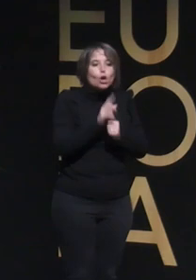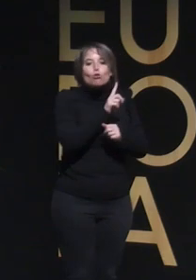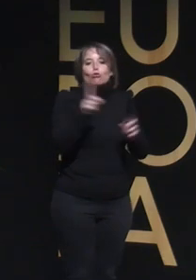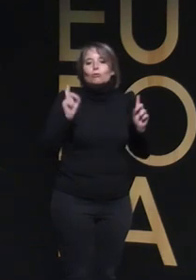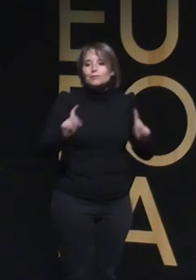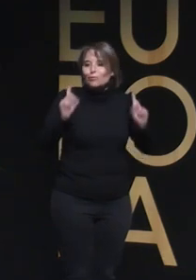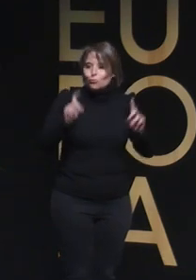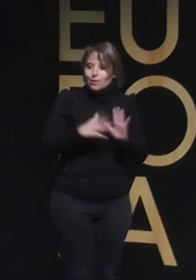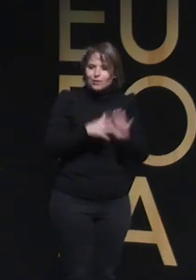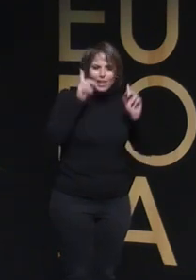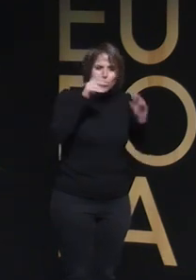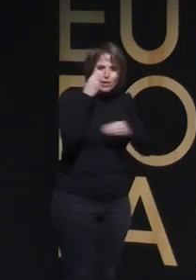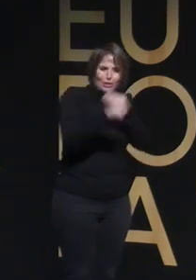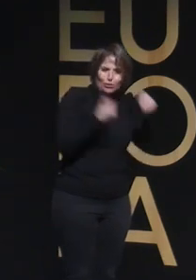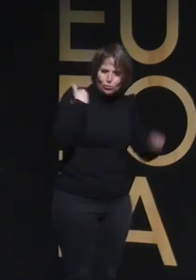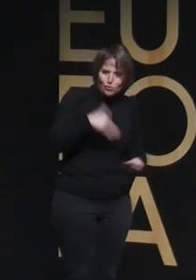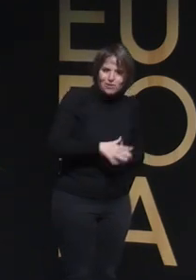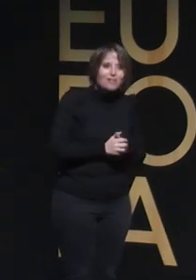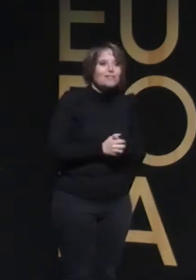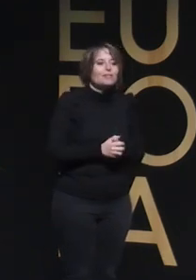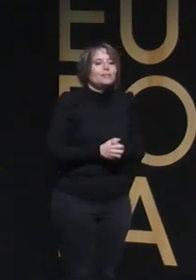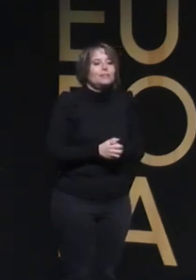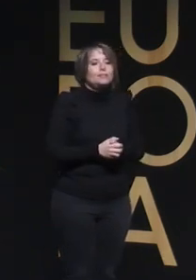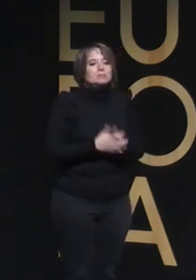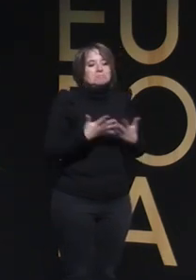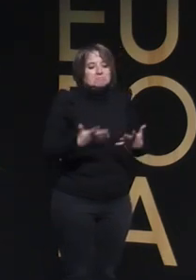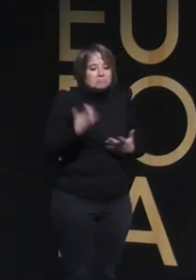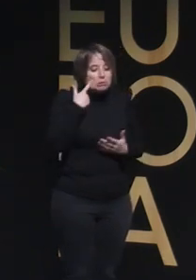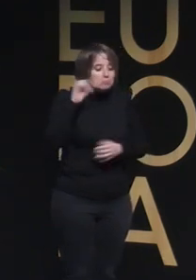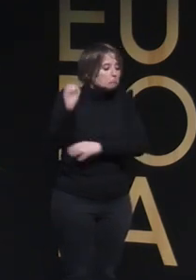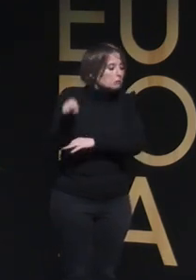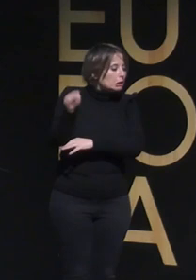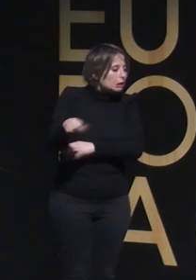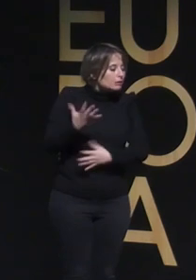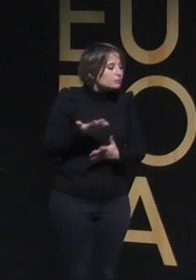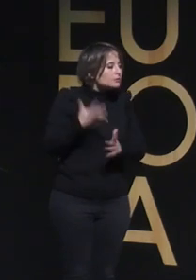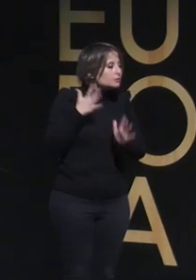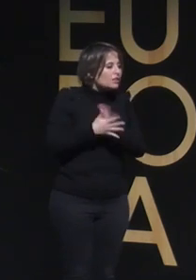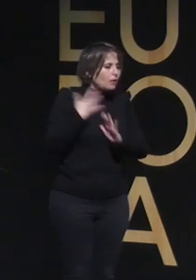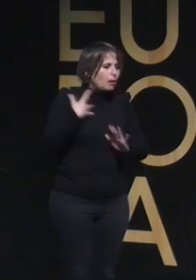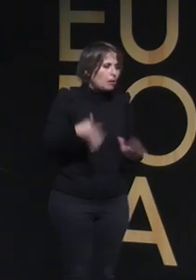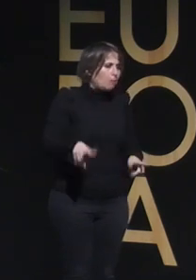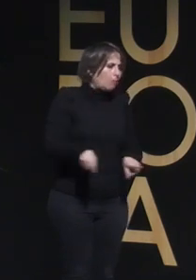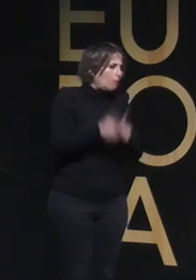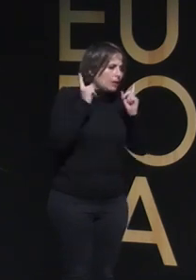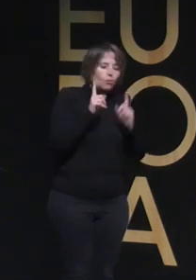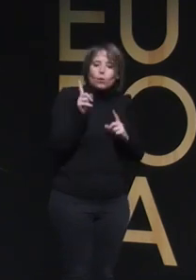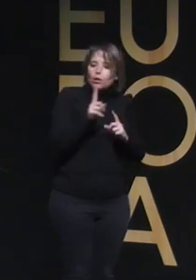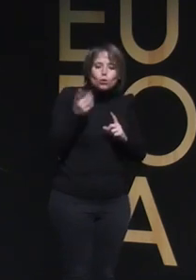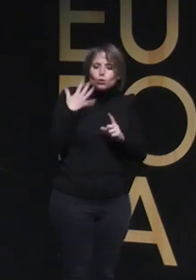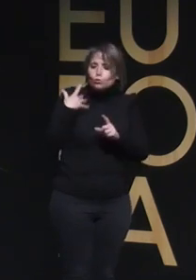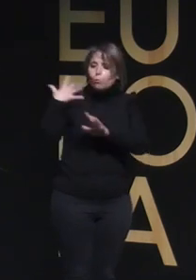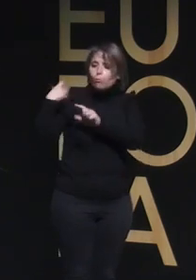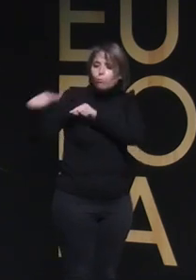La educación ya está hecha, entre comillas. Entonces, el no hacerle caso no significa me la suda. Es no pienso entrar a la